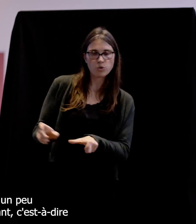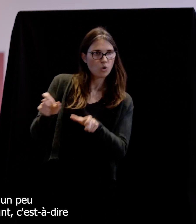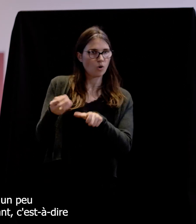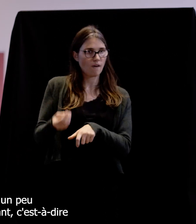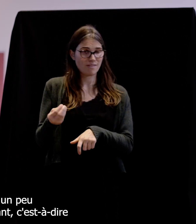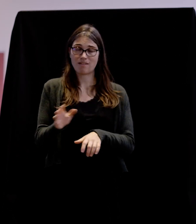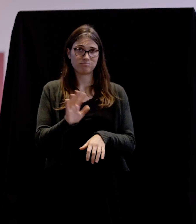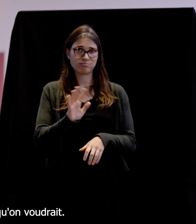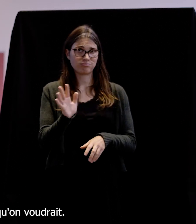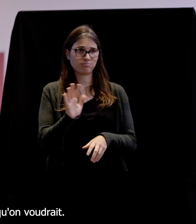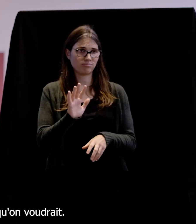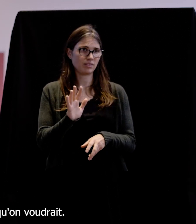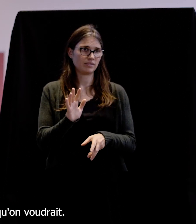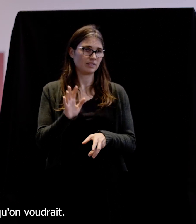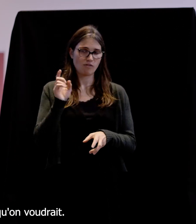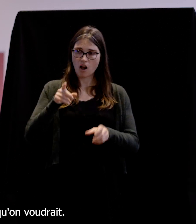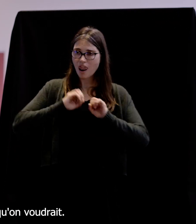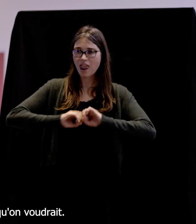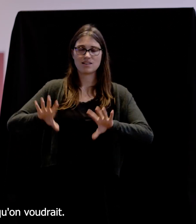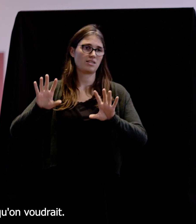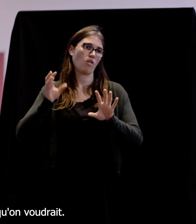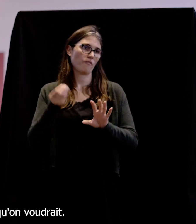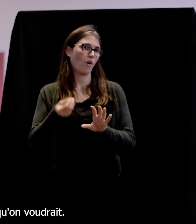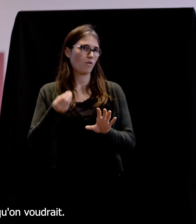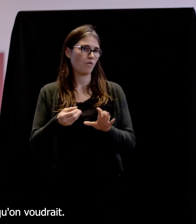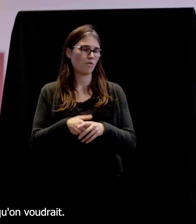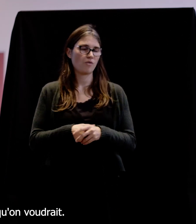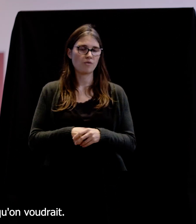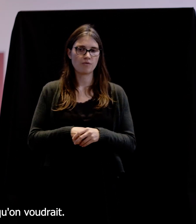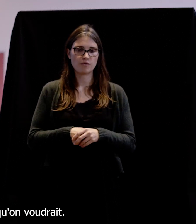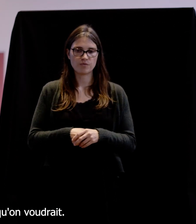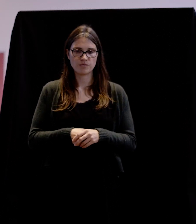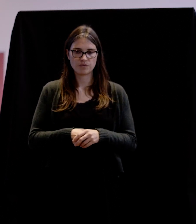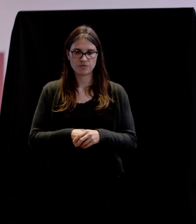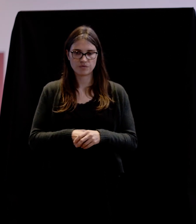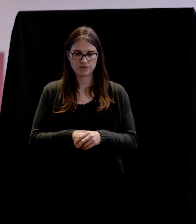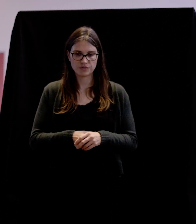avant, c'est-à-dire par rapport à ce qu'on voudrait